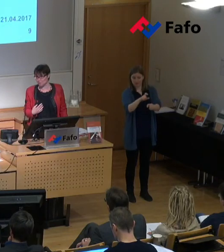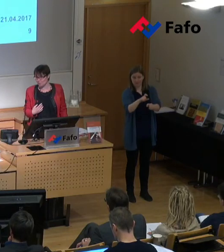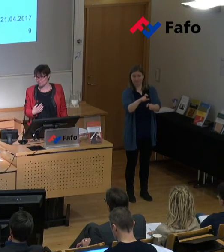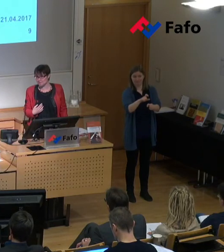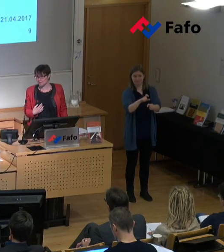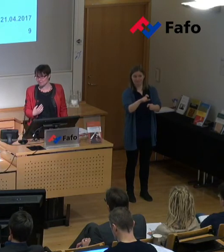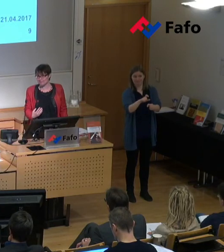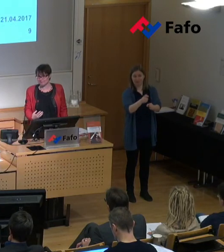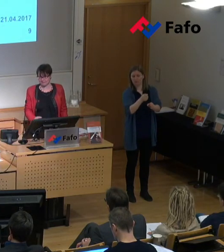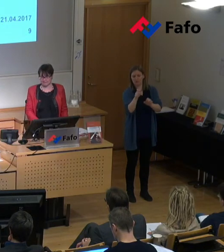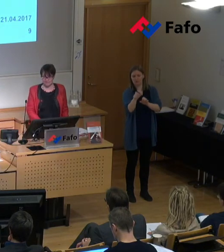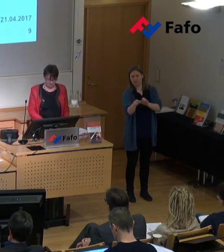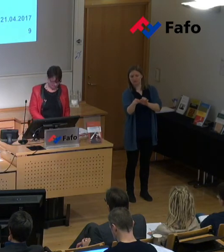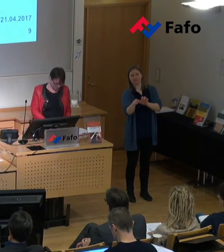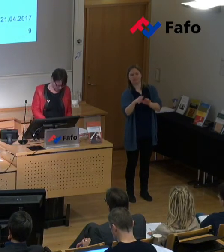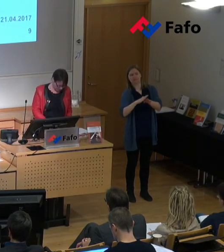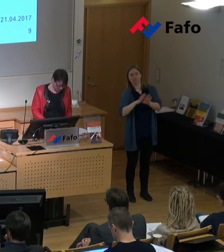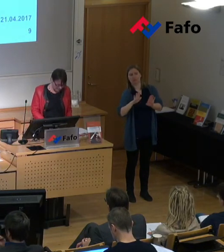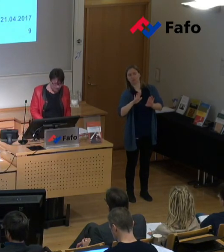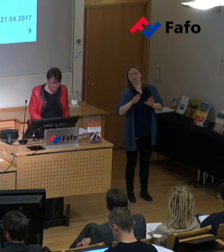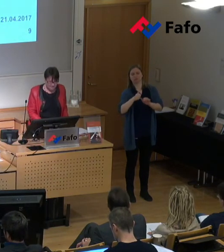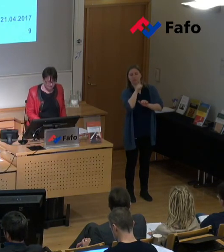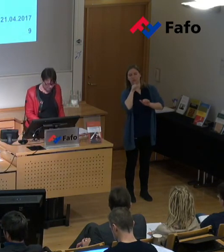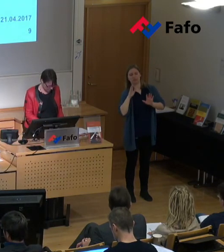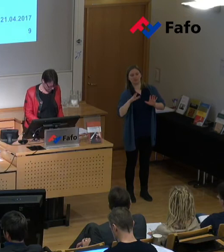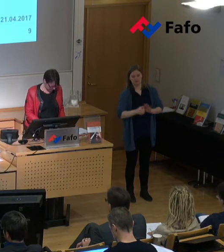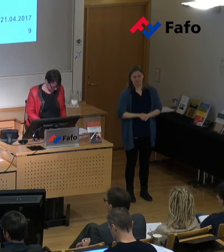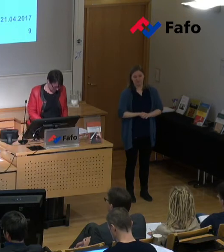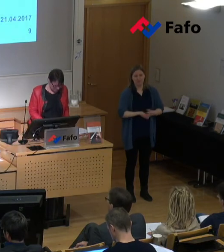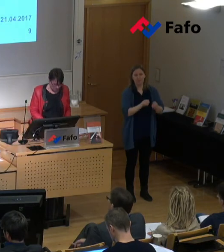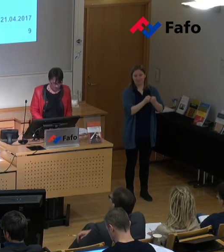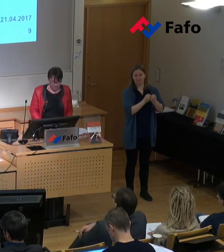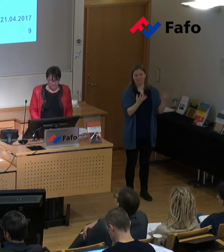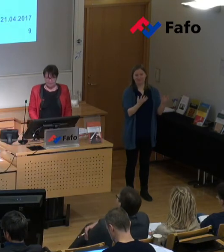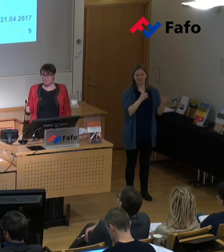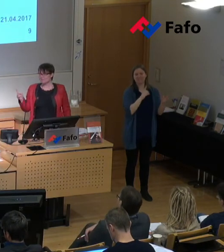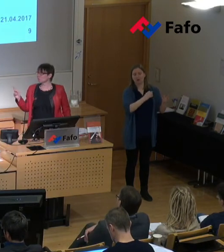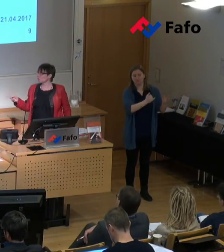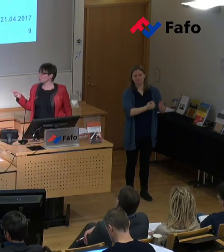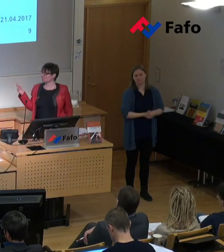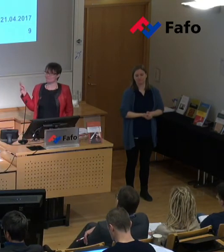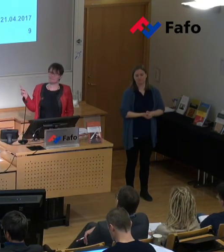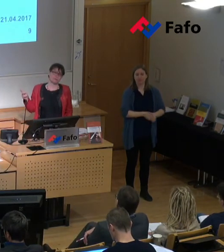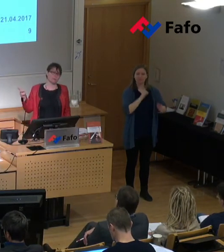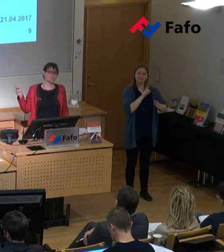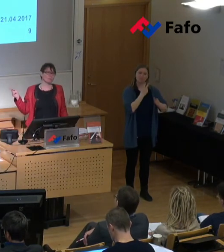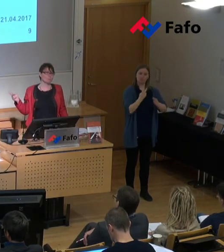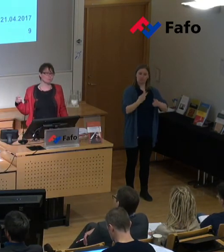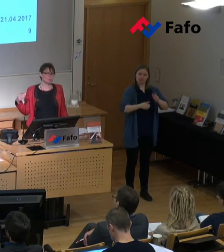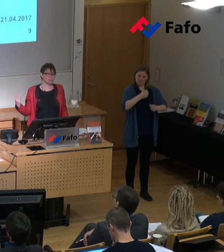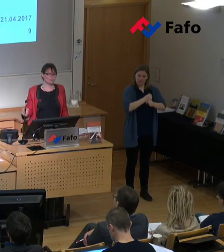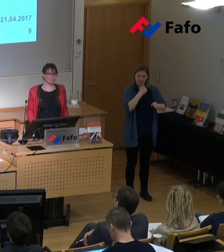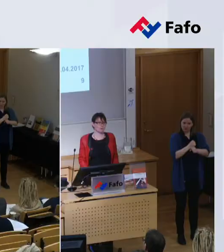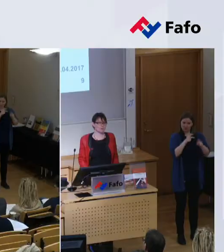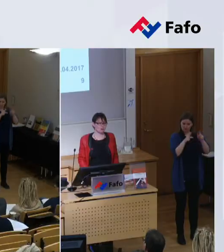jo også for noen så kan det virke voldsomt. De aller fleste har sagt ja. Jeg vil nevne to viktige verktøy som